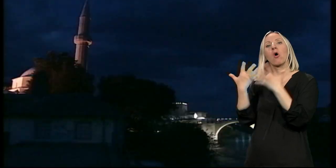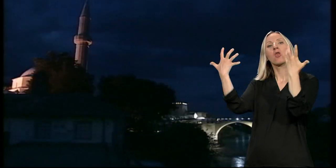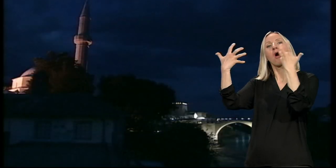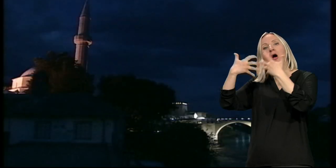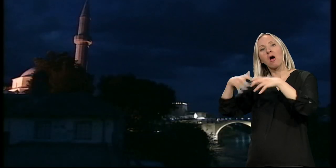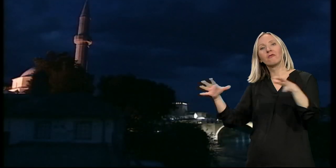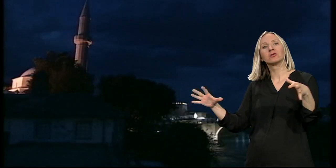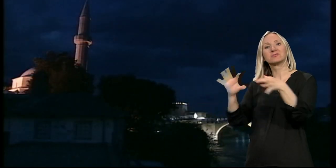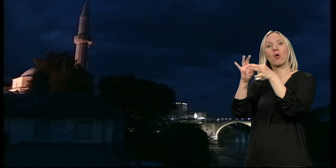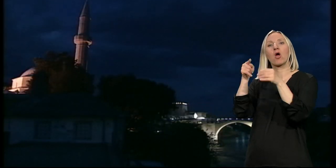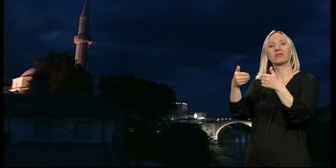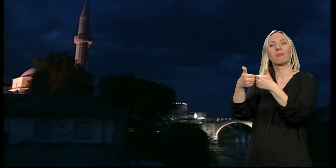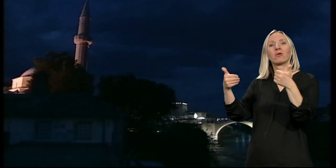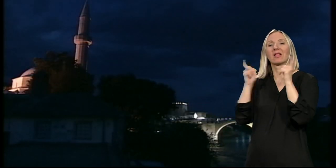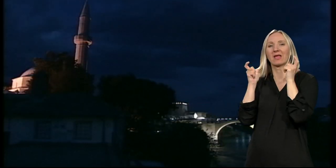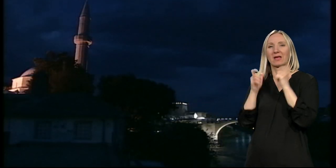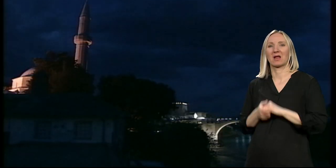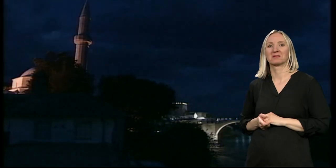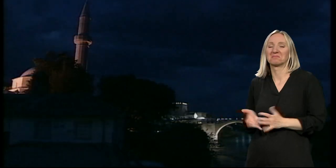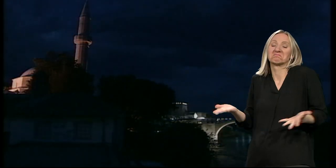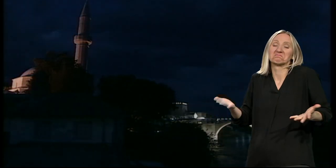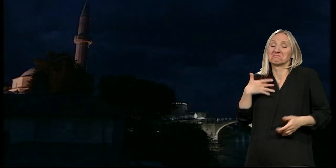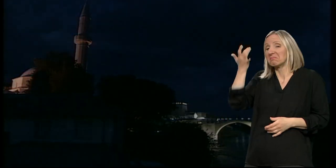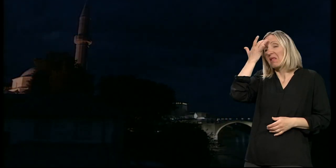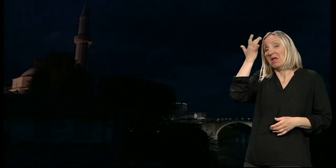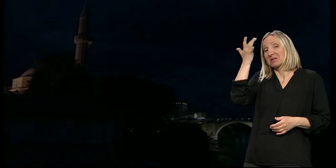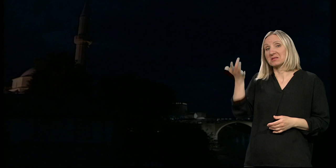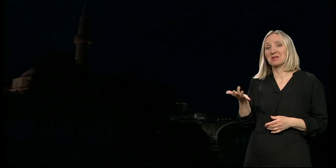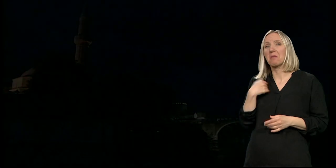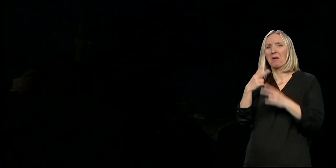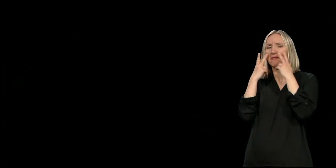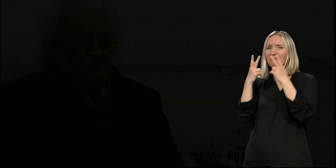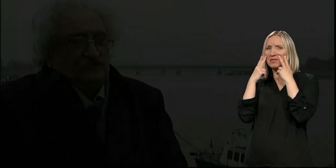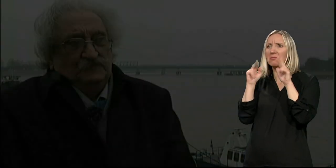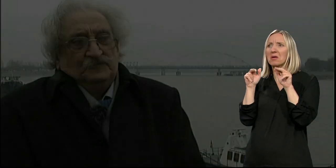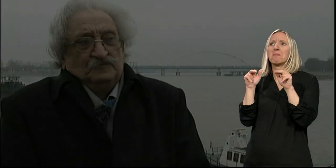taj podeljeni grad? Ne znam ja, vidim da ima nekih